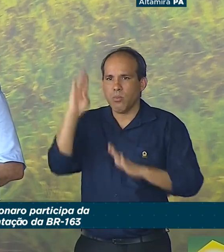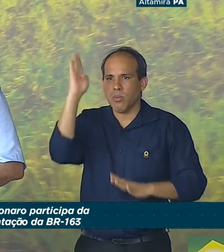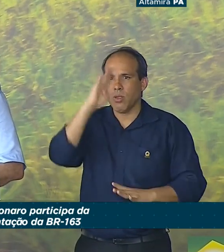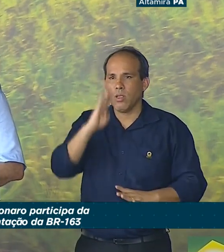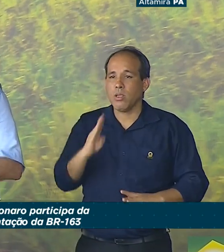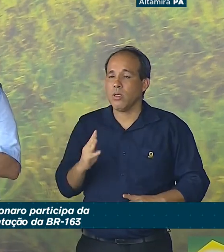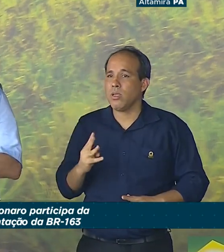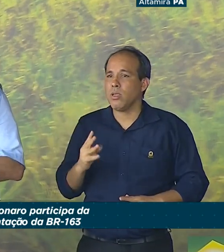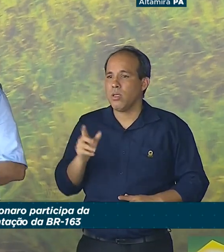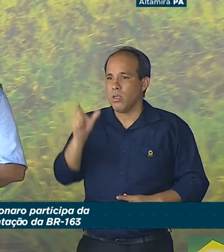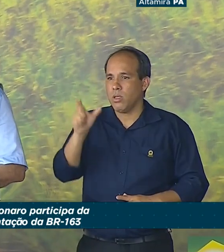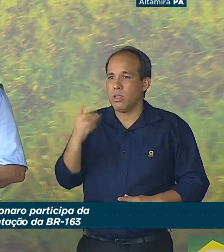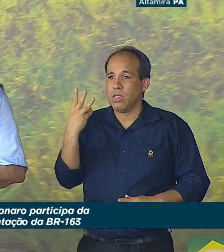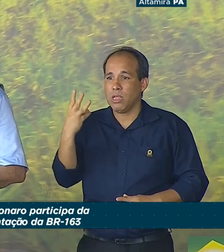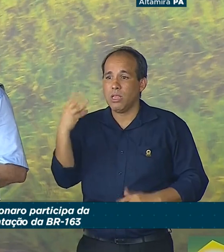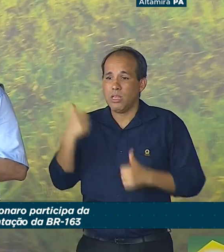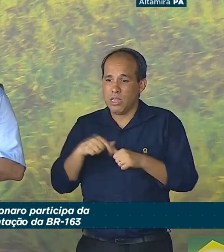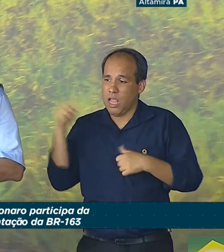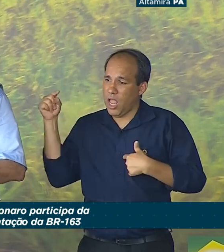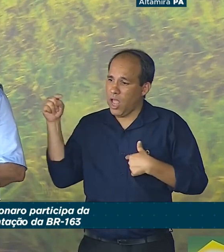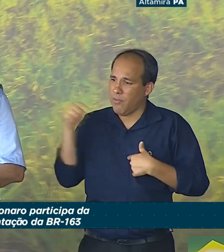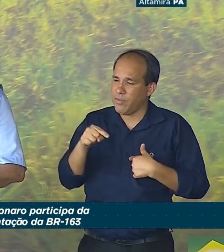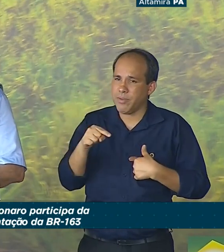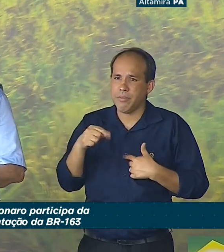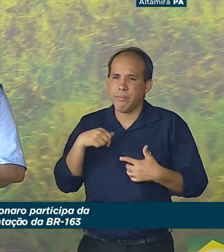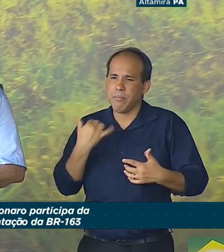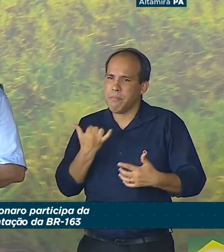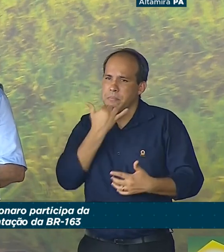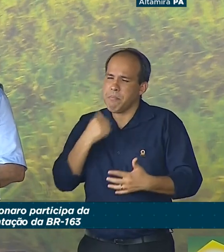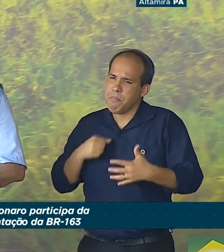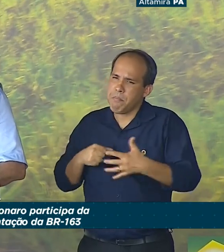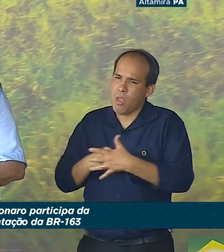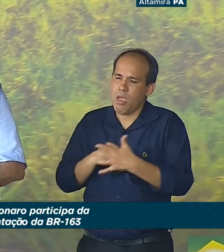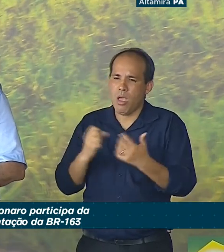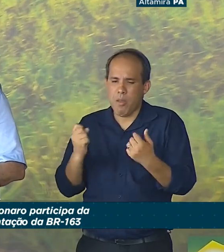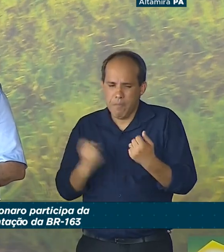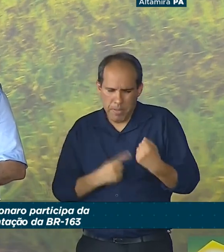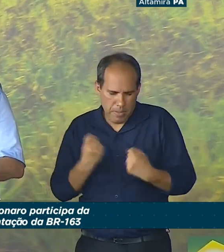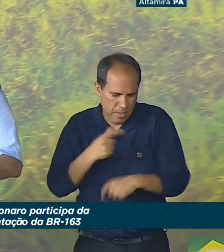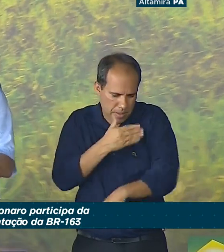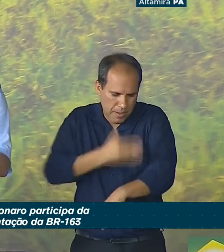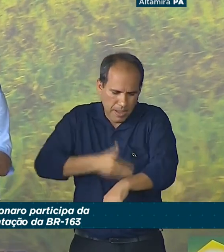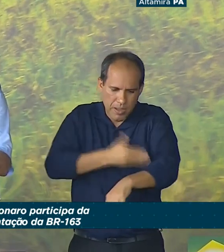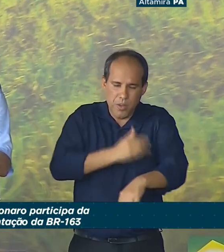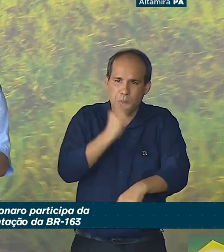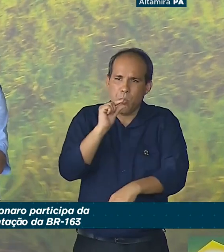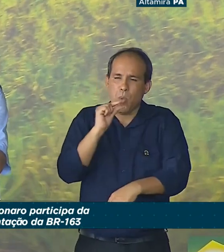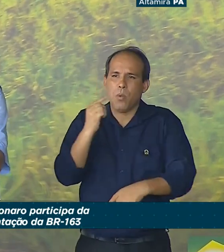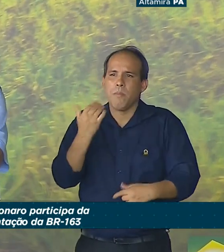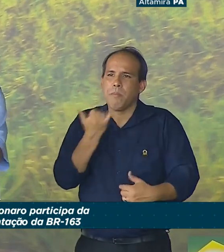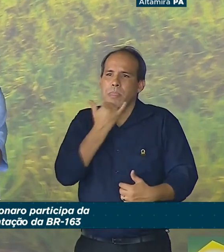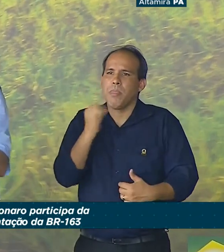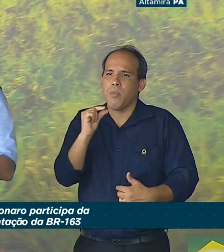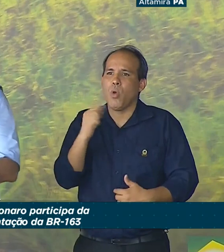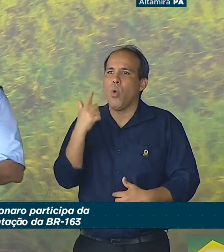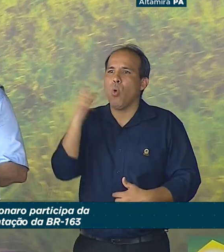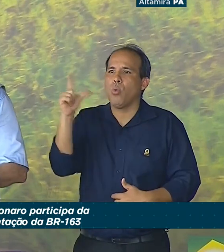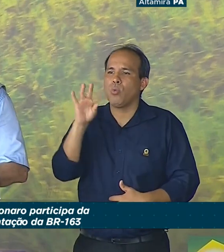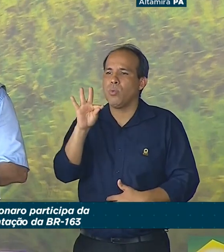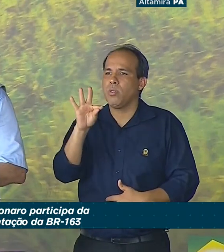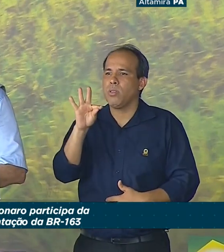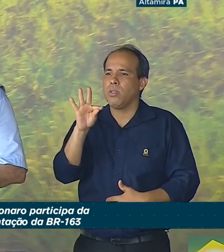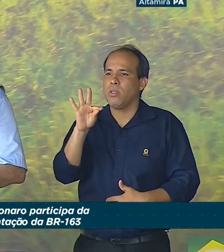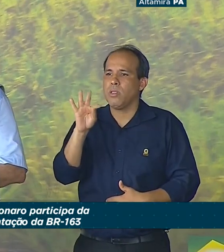Três, vindo para cá, sofreram pequenas escoriações. E um, tenente-coronel, um pouco mais